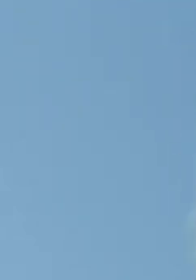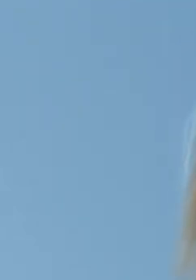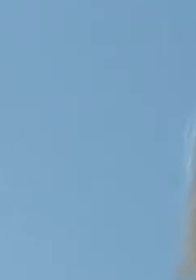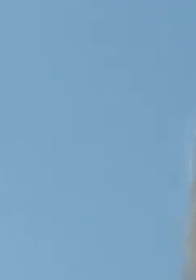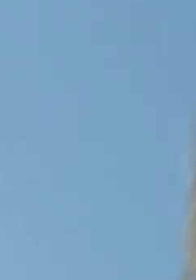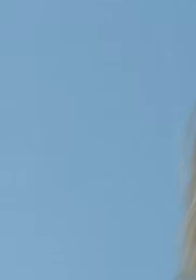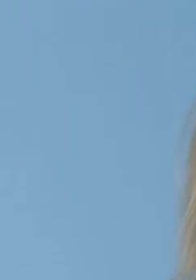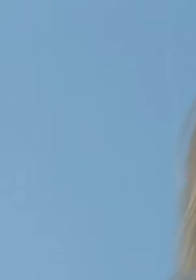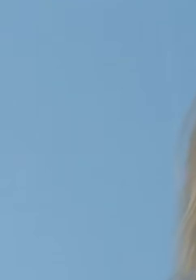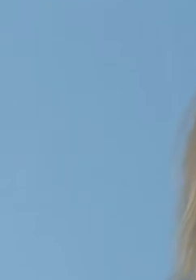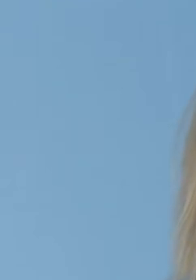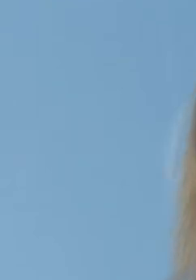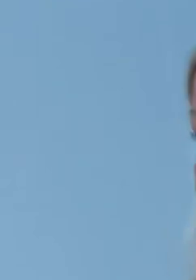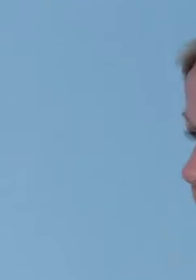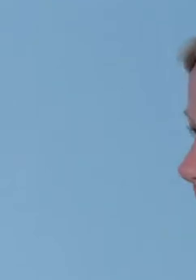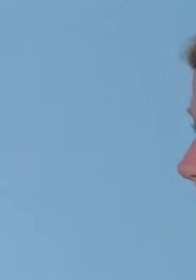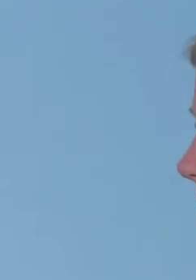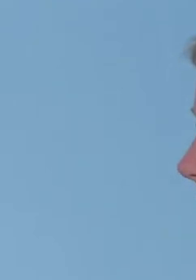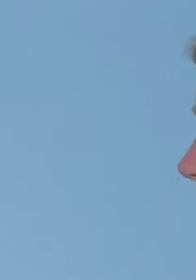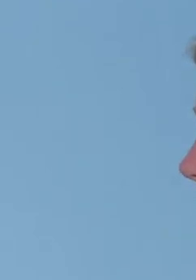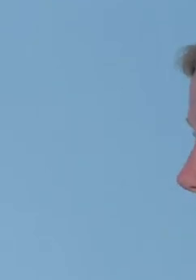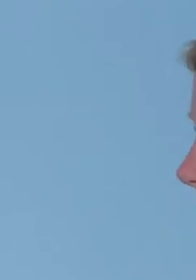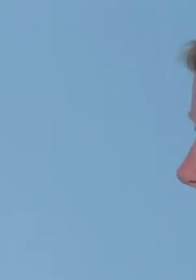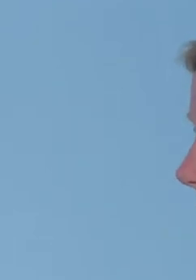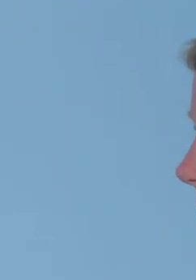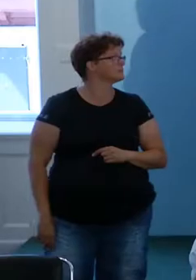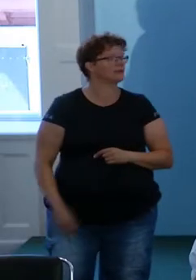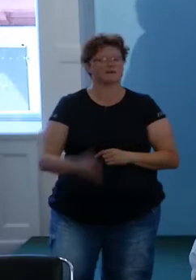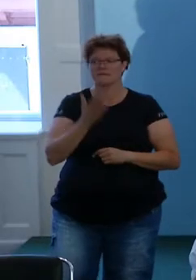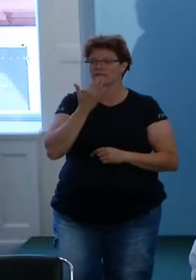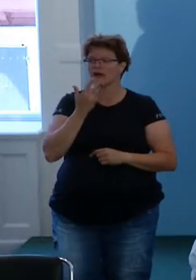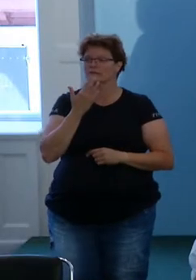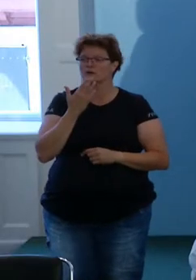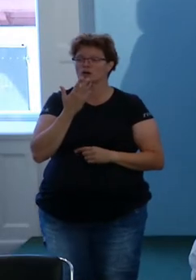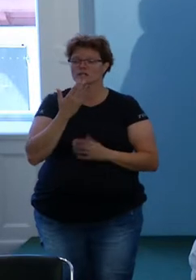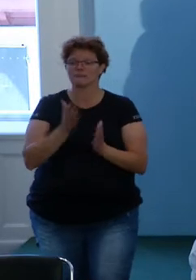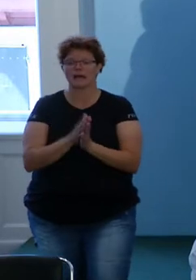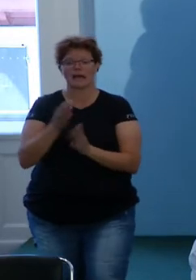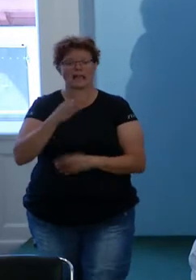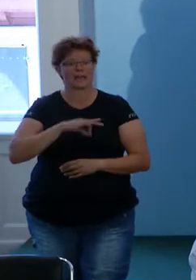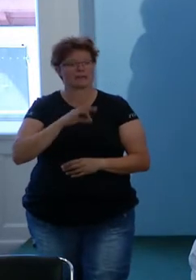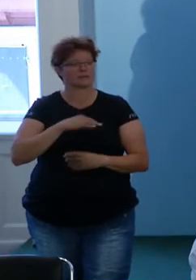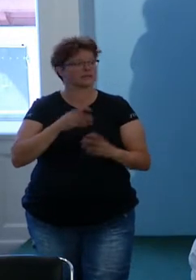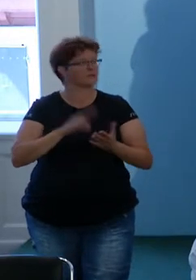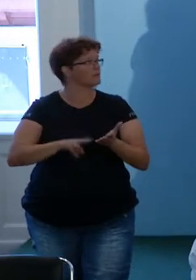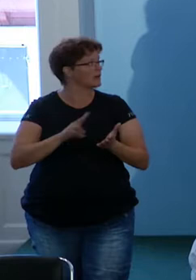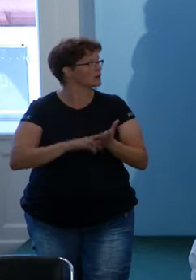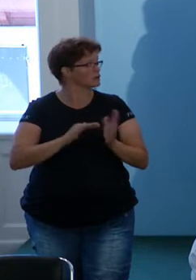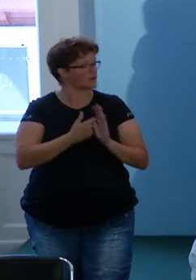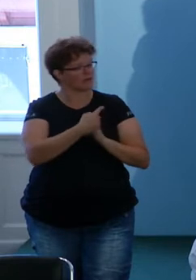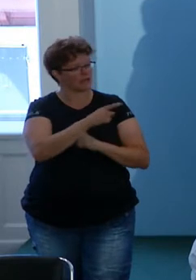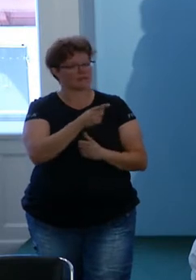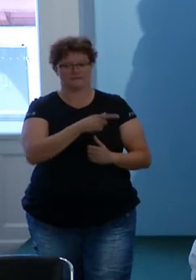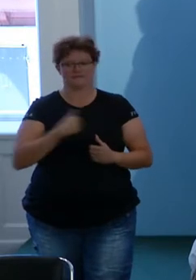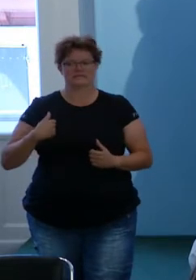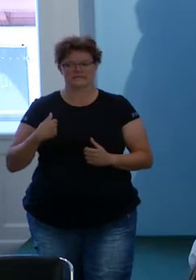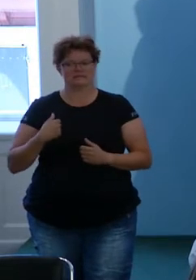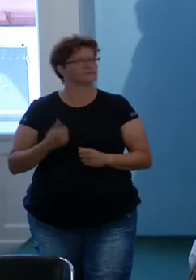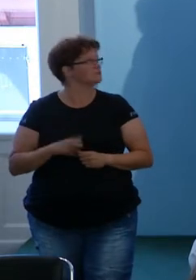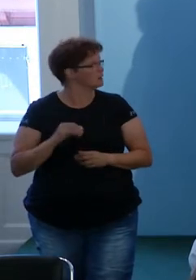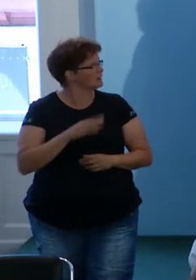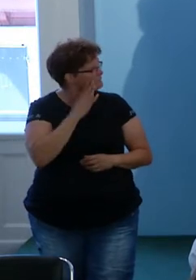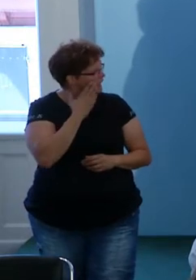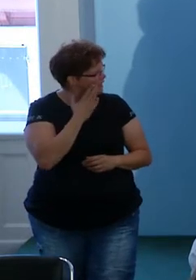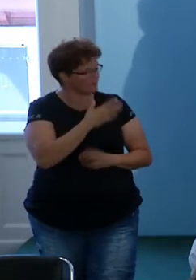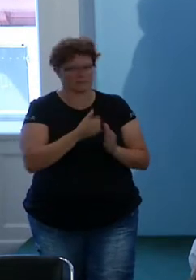måste sätta igång den dialogen nu. Vem pratar med Läkemedelsverket som har varit här idag? Vi pratar med Läkemedelsverket hela tiden. Det vet jag att ni